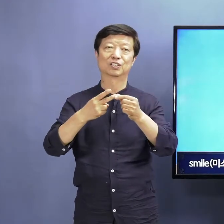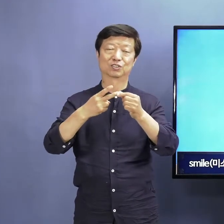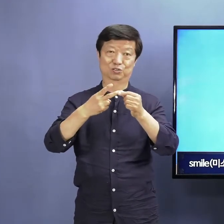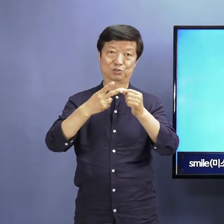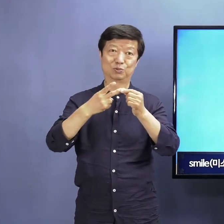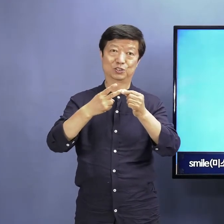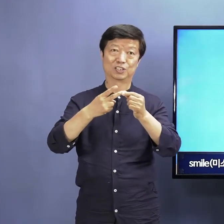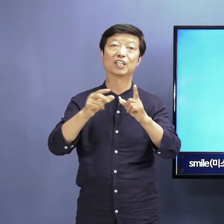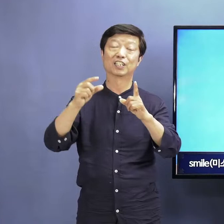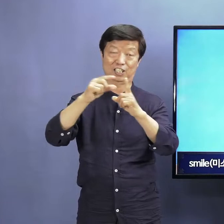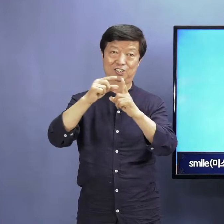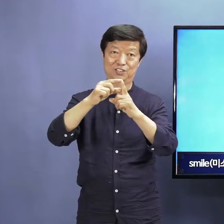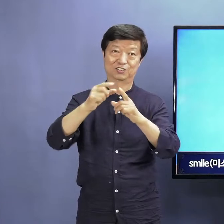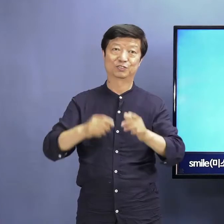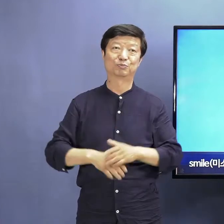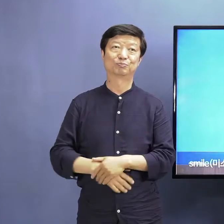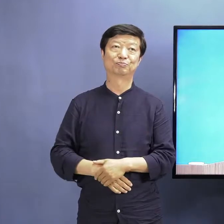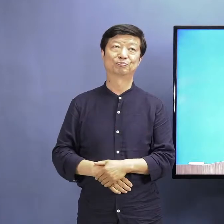번째로 꼽았다는 것.